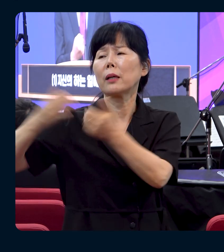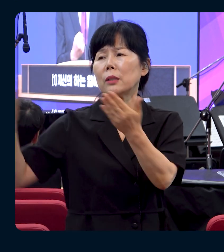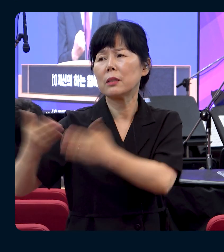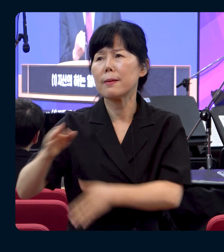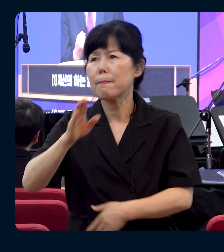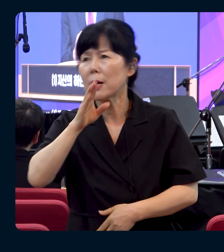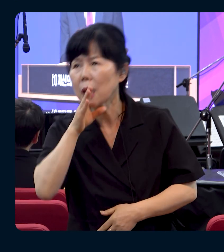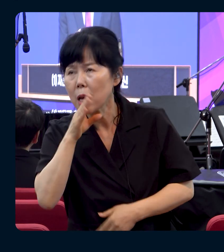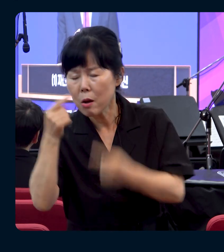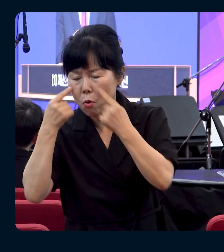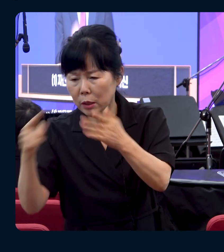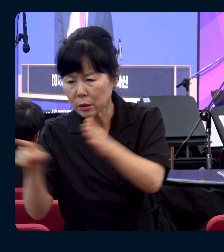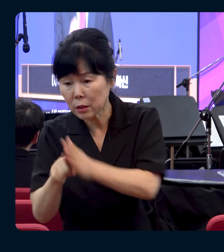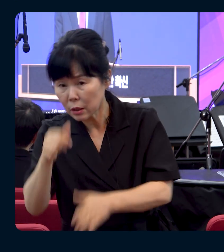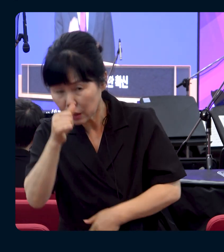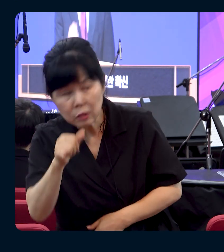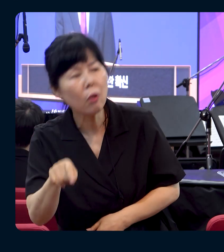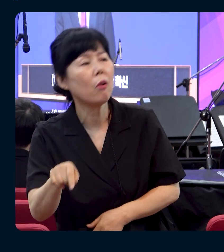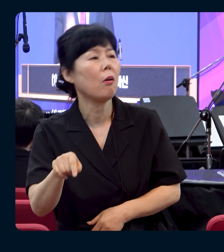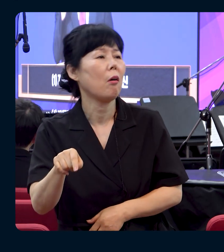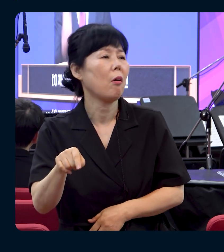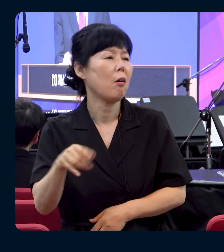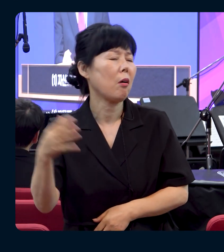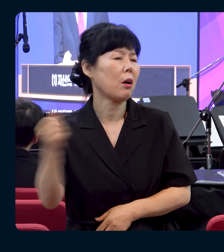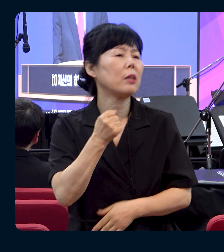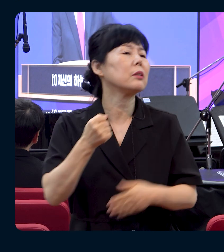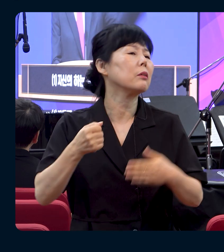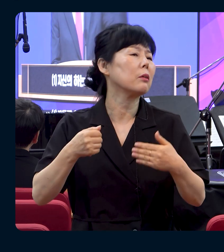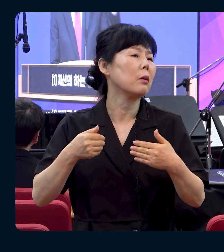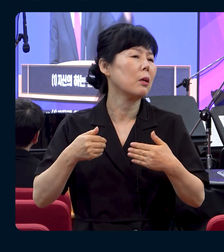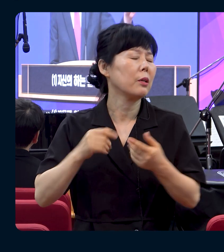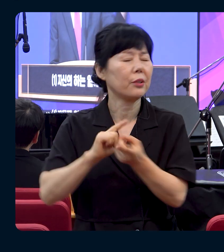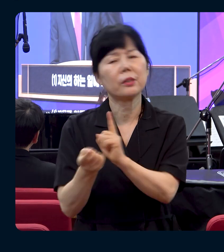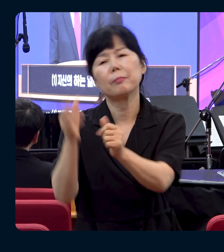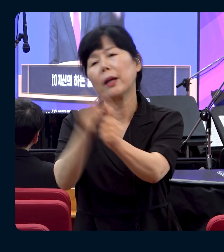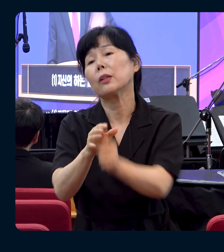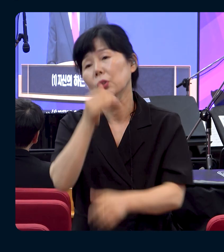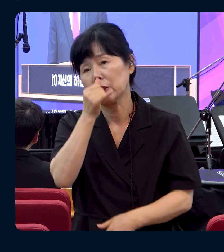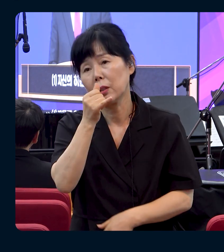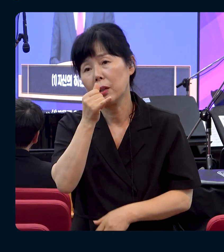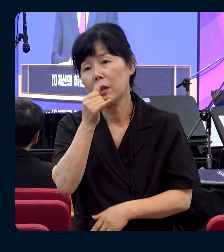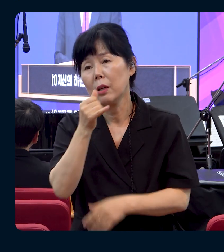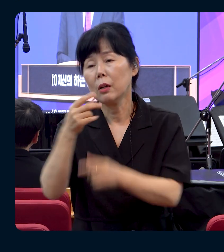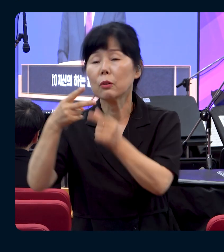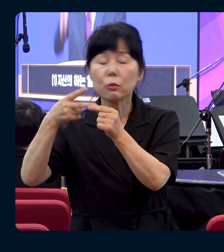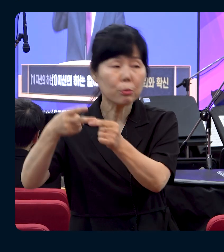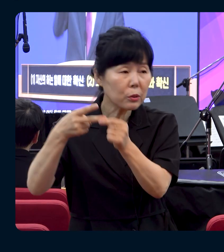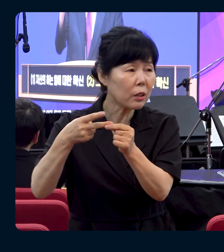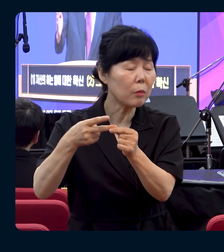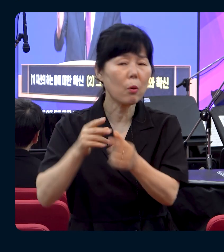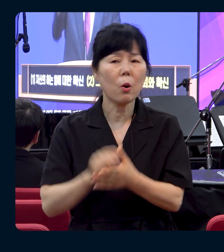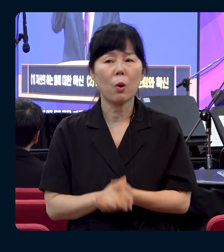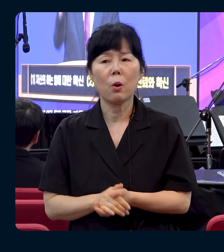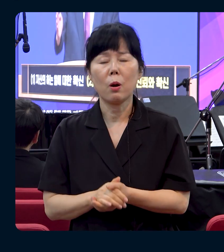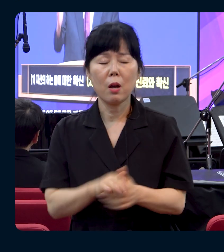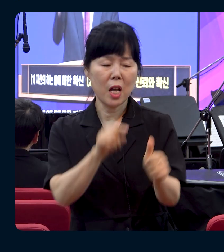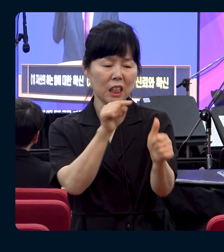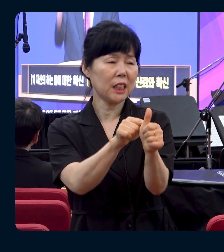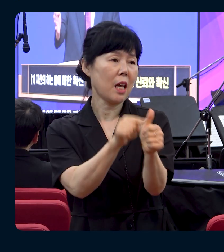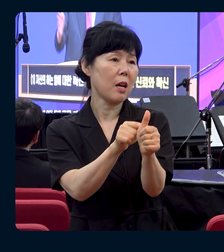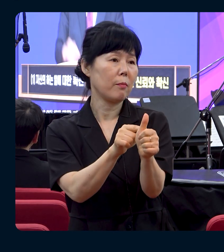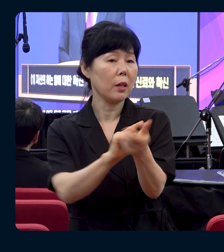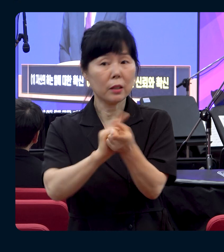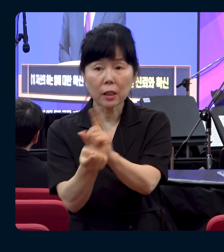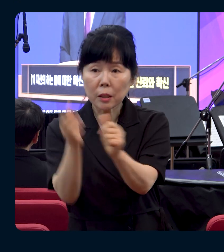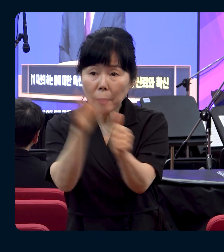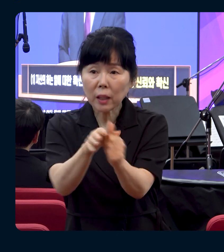있어야 돼요. 자신의 하는 일에 대한 확신이 있어야 되고요. 두 번째는 그 사람에 대한 신뢰와